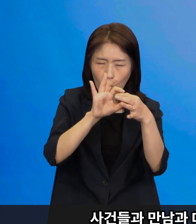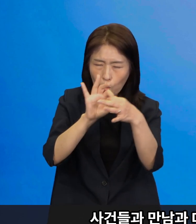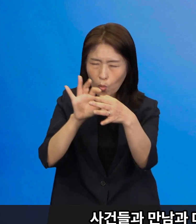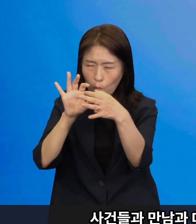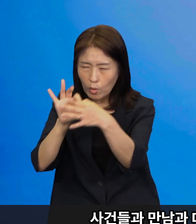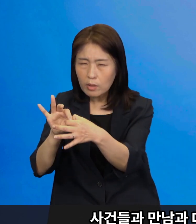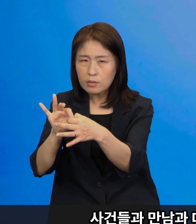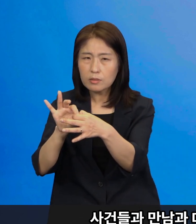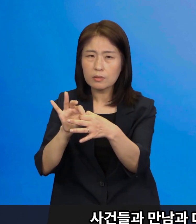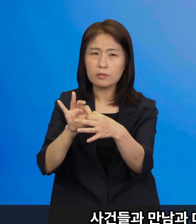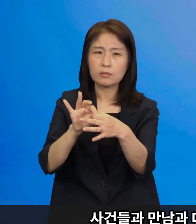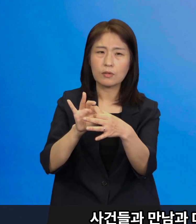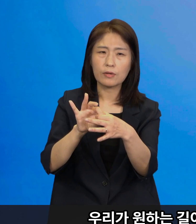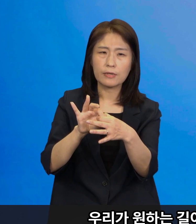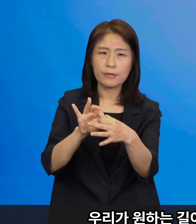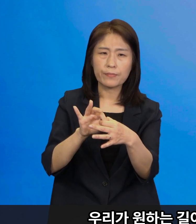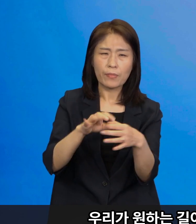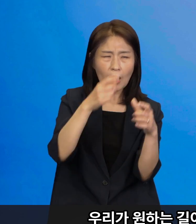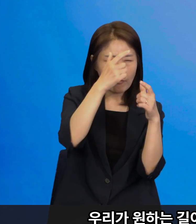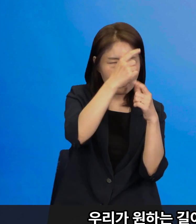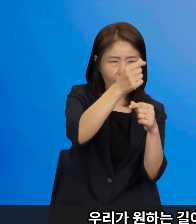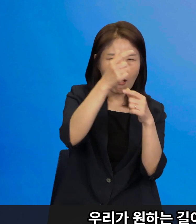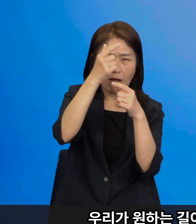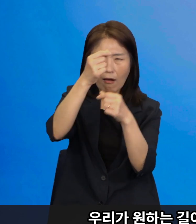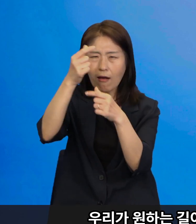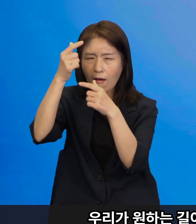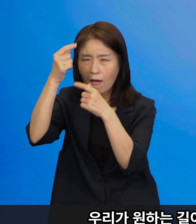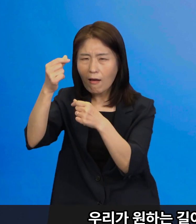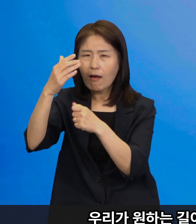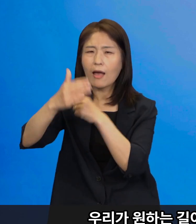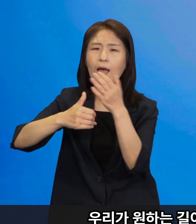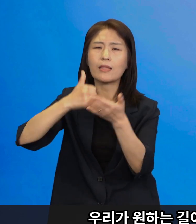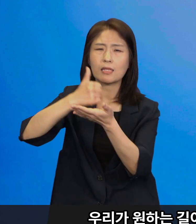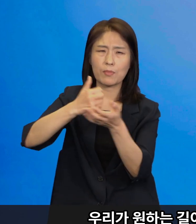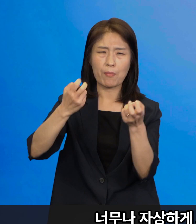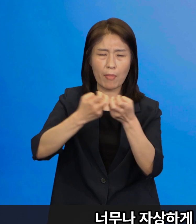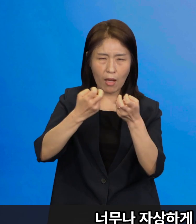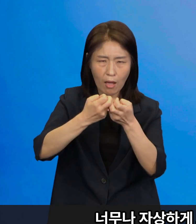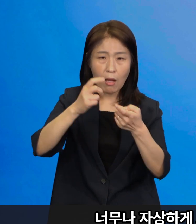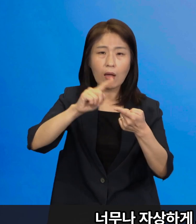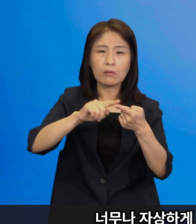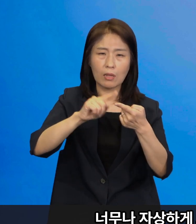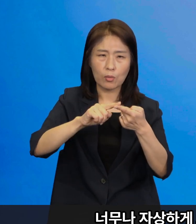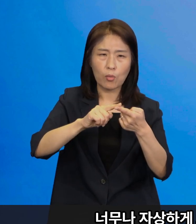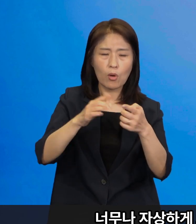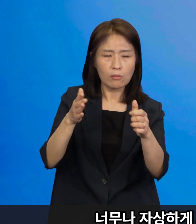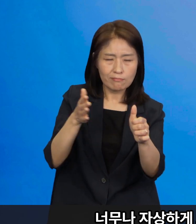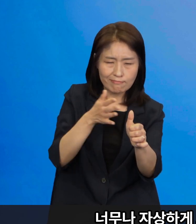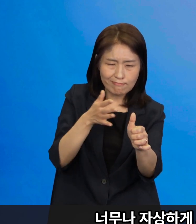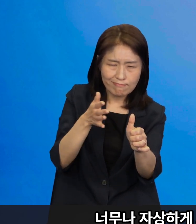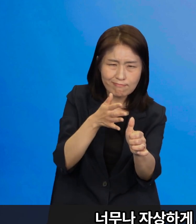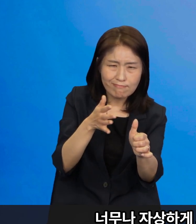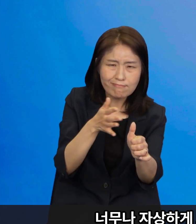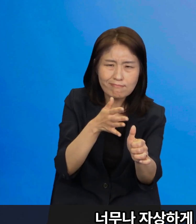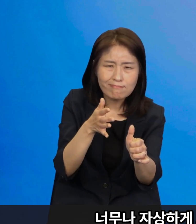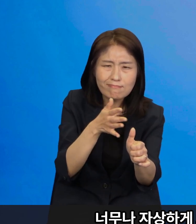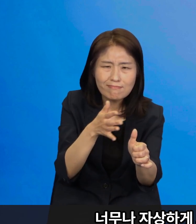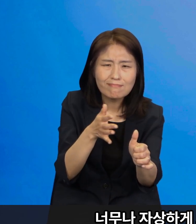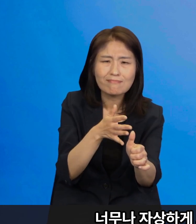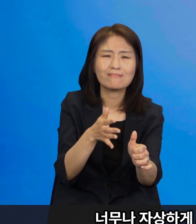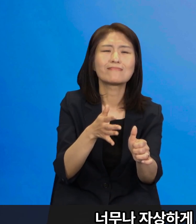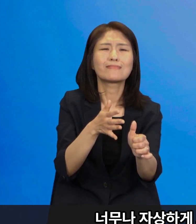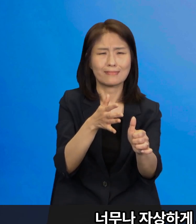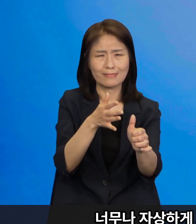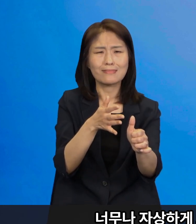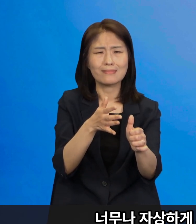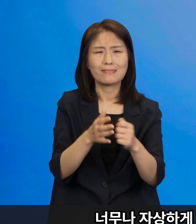우리를 정확하게 우리가 원하는 길이 아니라 생각하지 못했던 길로 너무나 자상하게